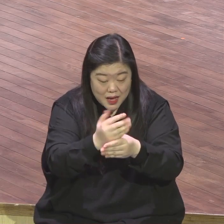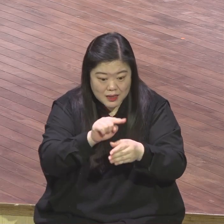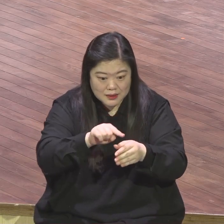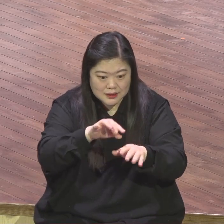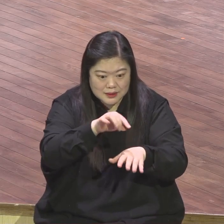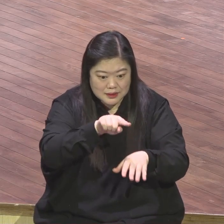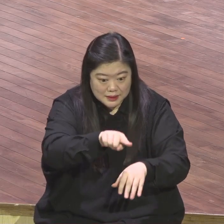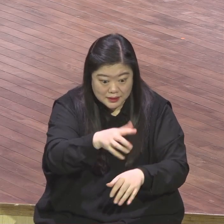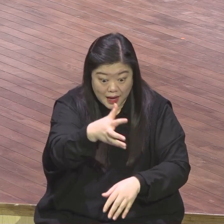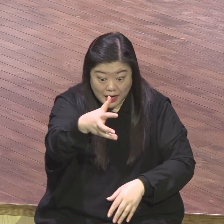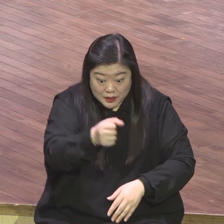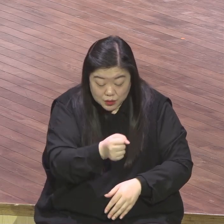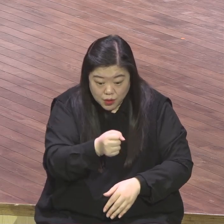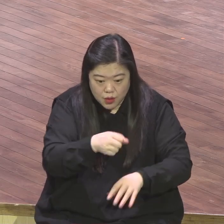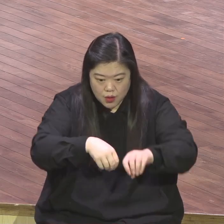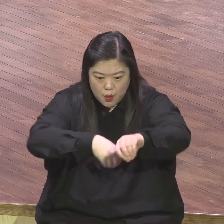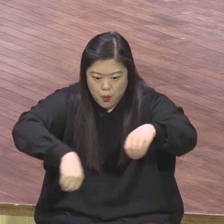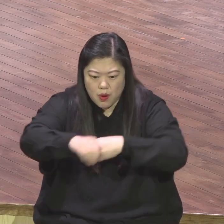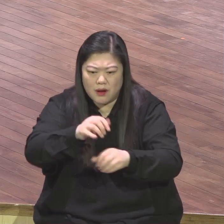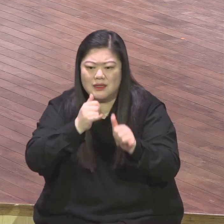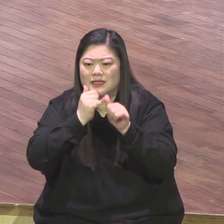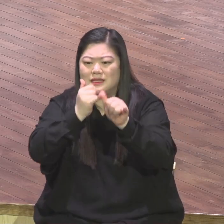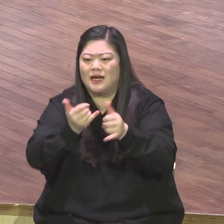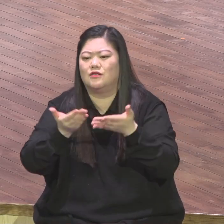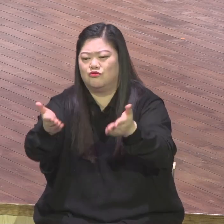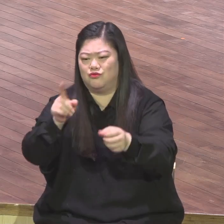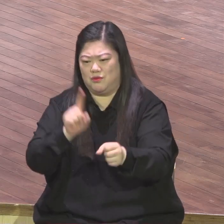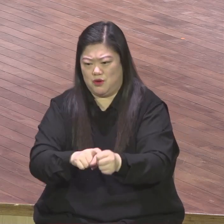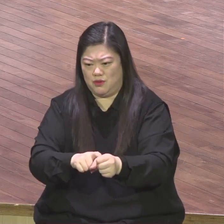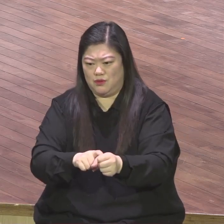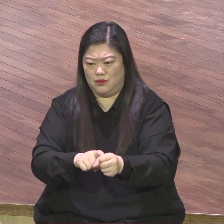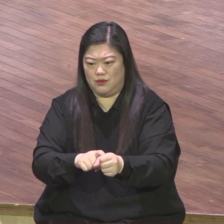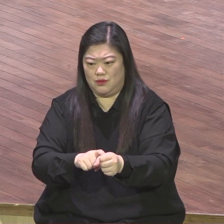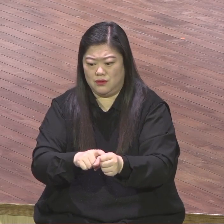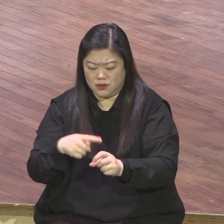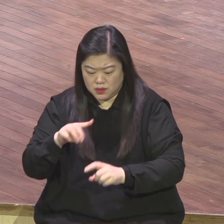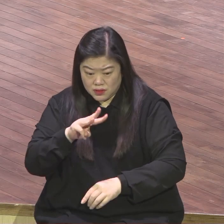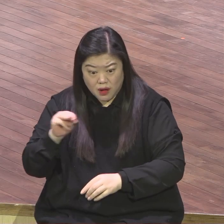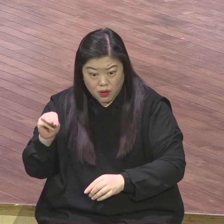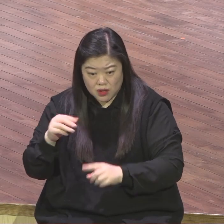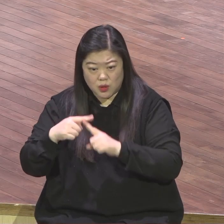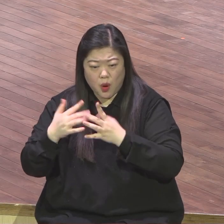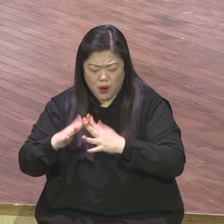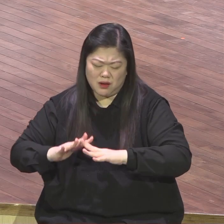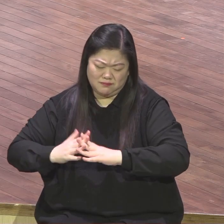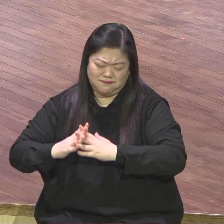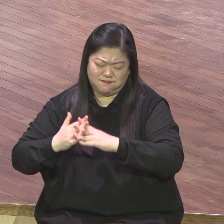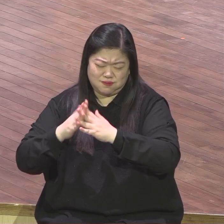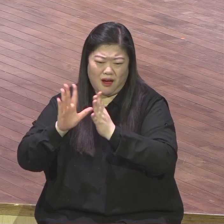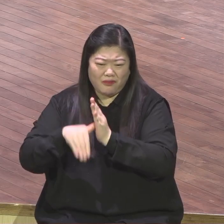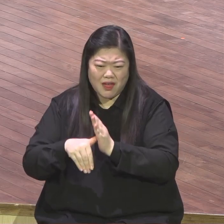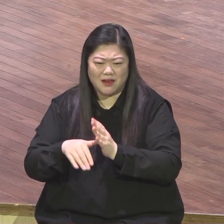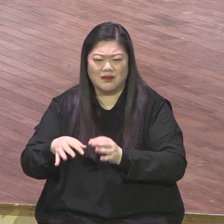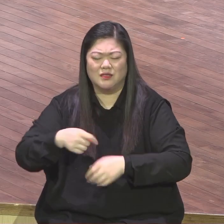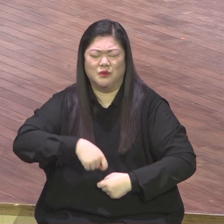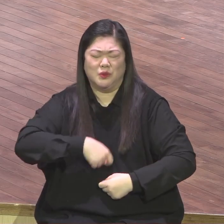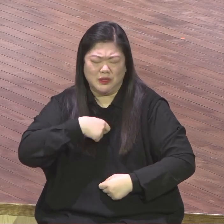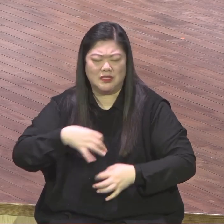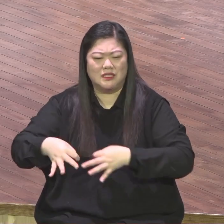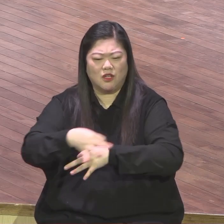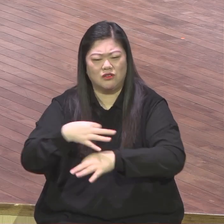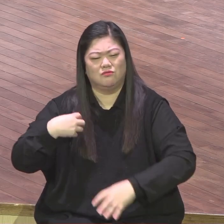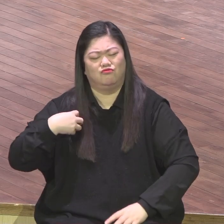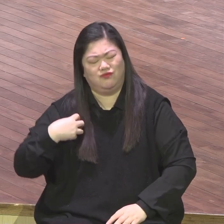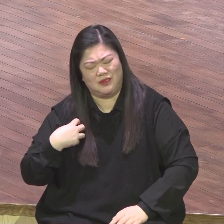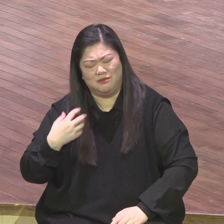있습니다. 하나님 이 교회 건축을 위해 수고하신 가정들 한 강도 빠짐없이 백배로 주시옵소서. 그래서 2, 3, 7, 4,